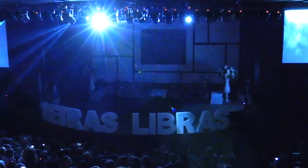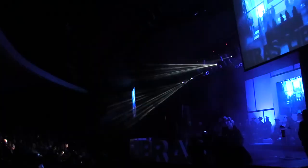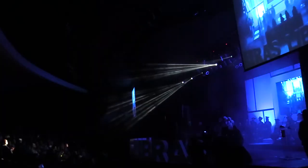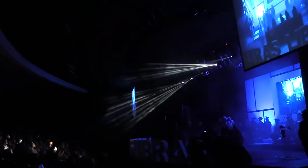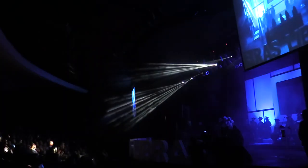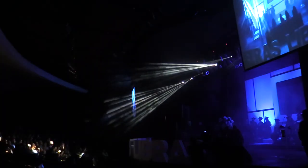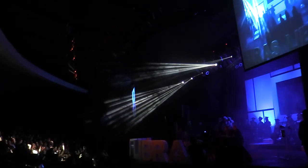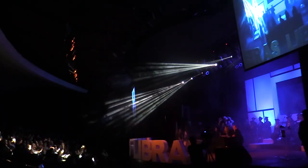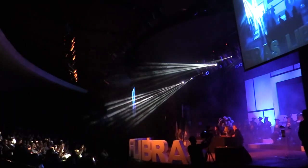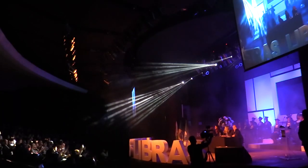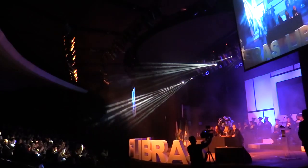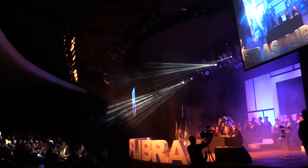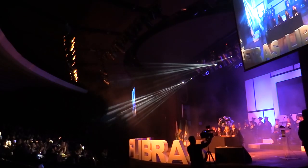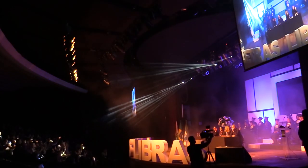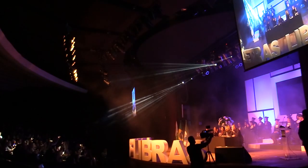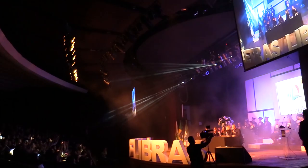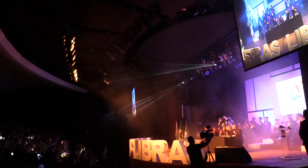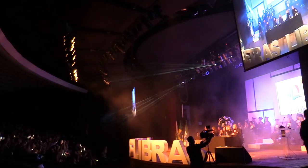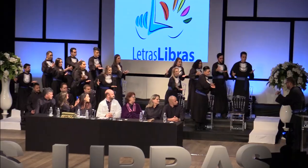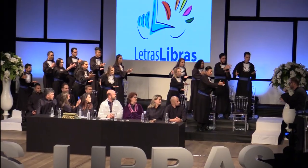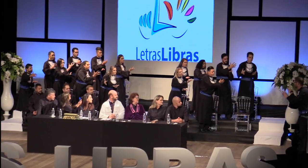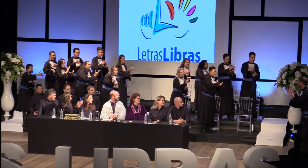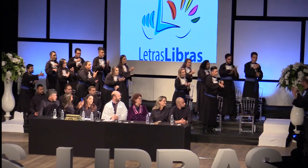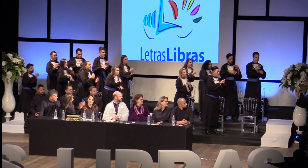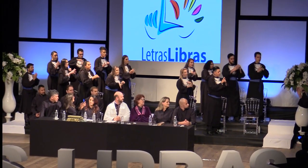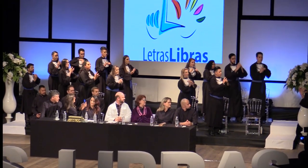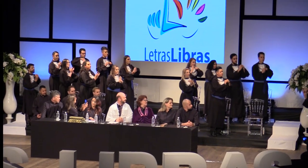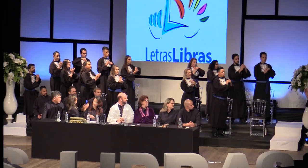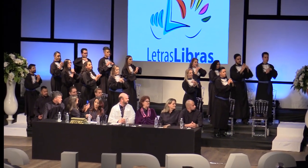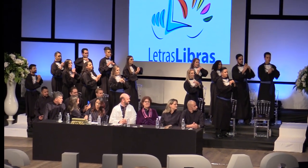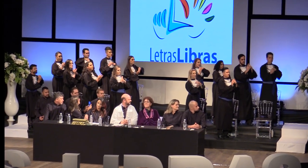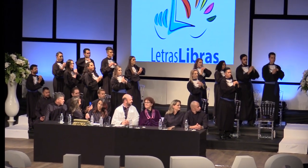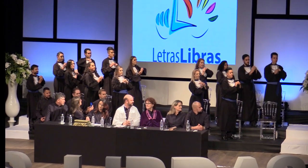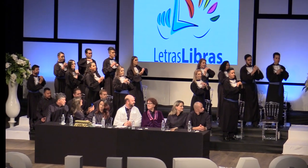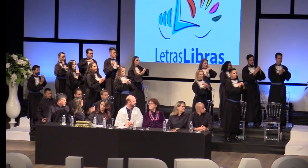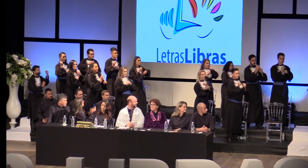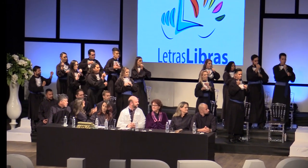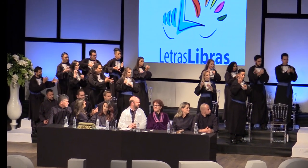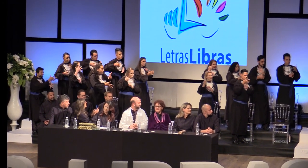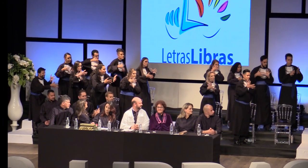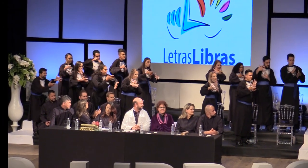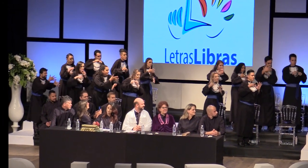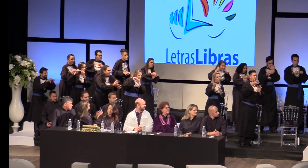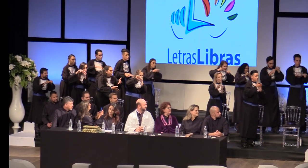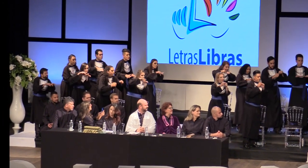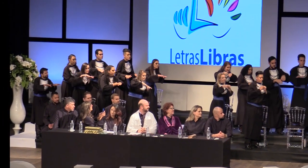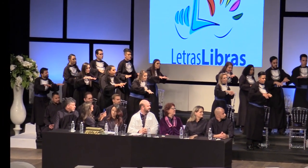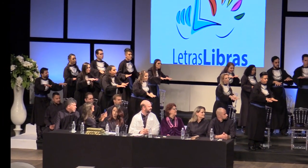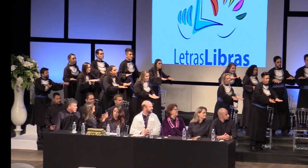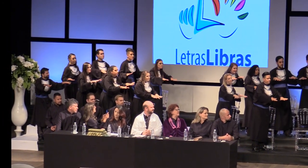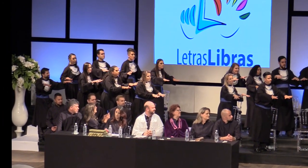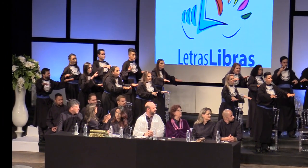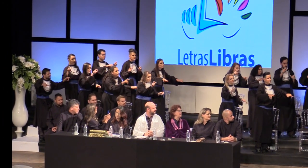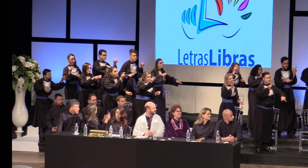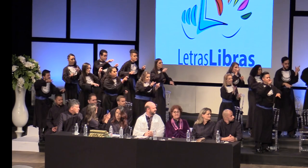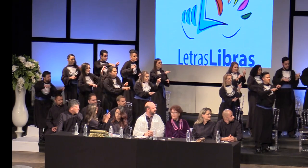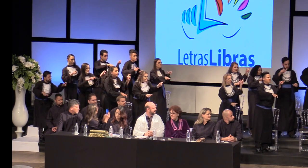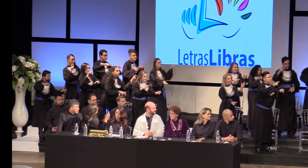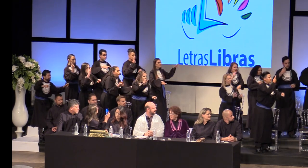A solenidade foi marcada pela exaltação do momento histórico para a comunidade surda, como destacou o professor do curso e homenageado